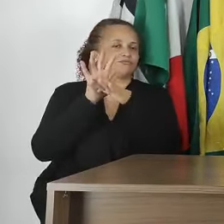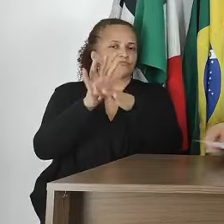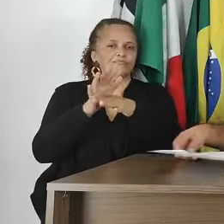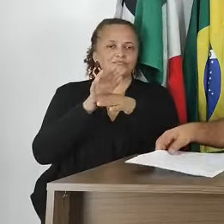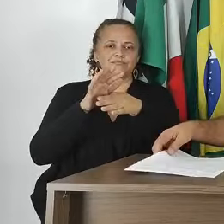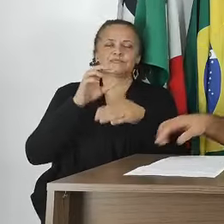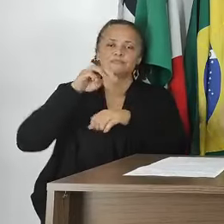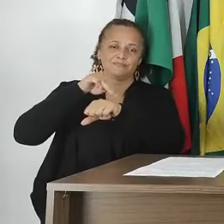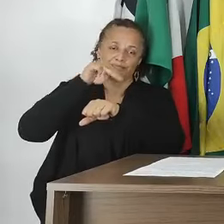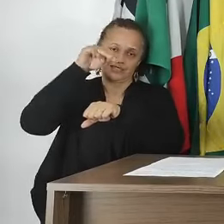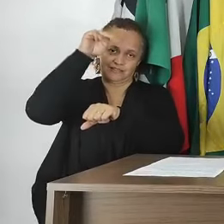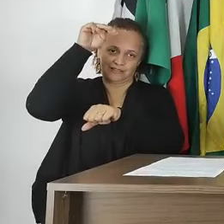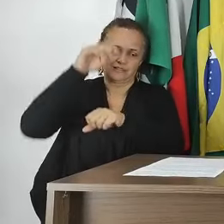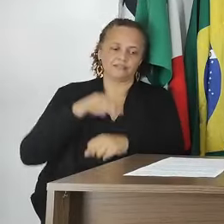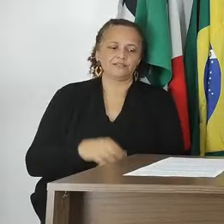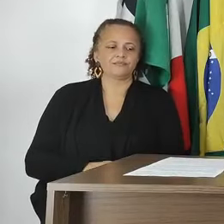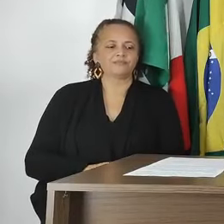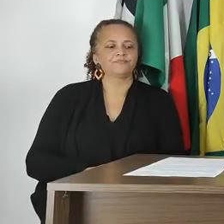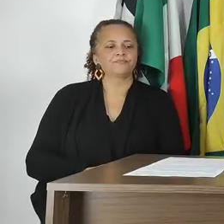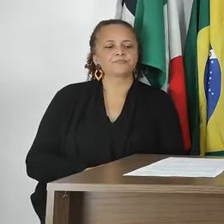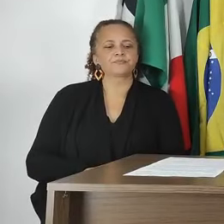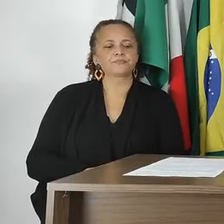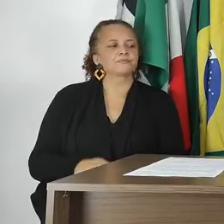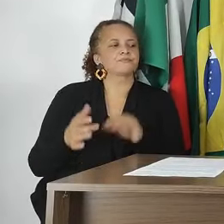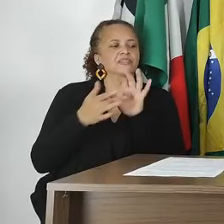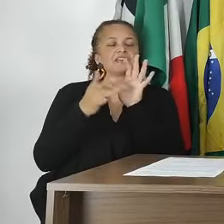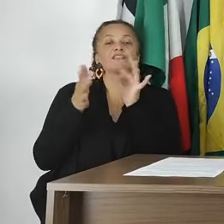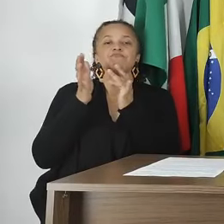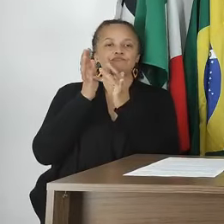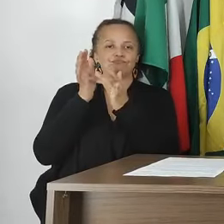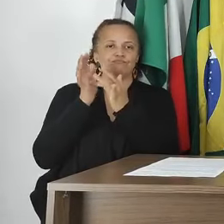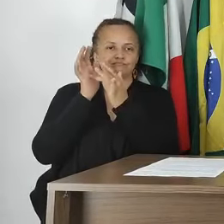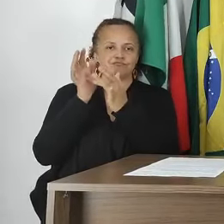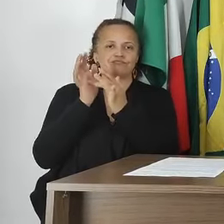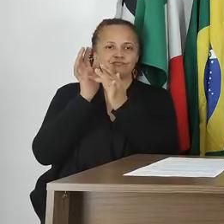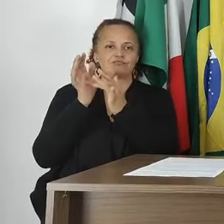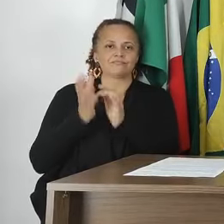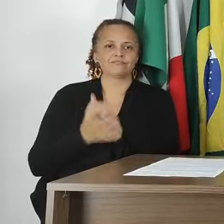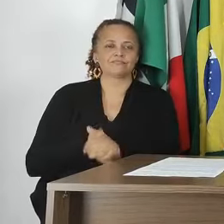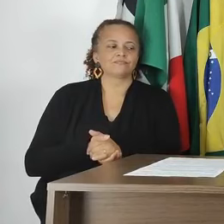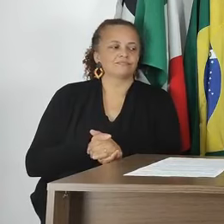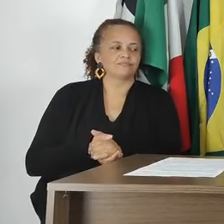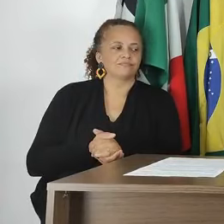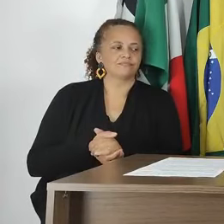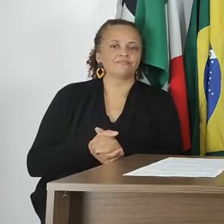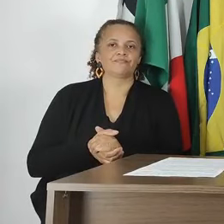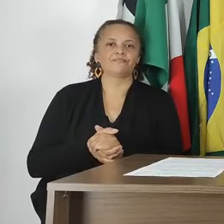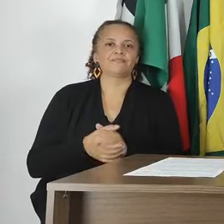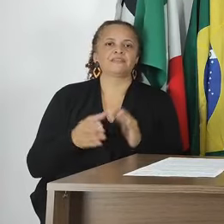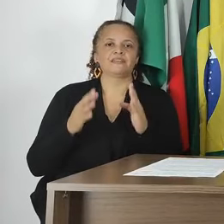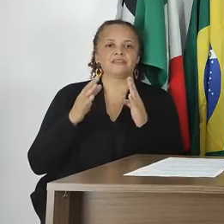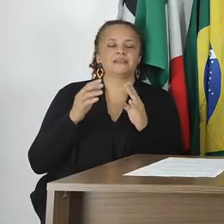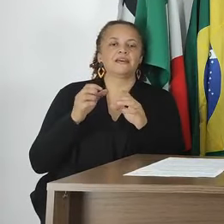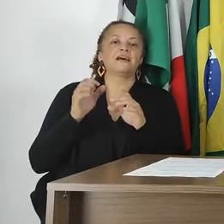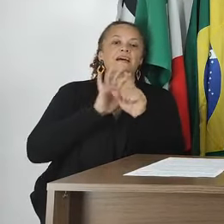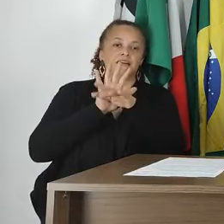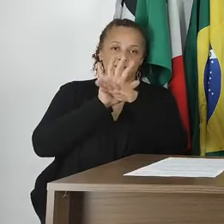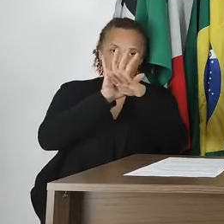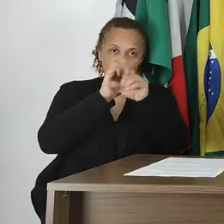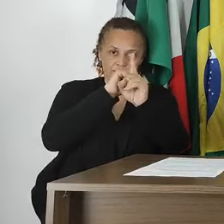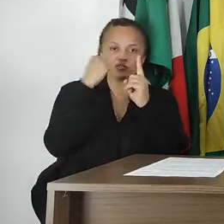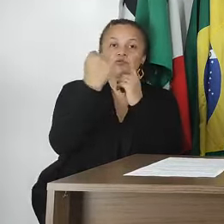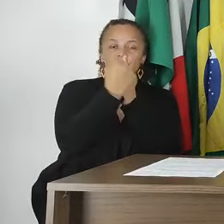chamado. Ou seja, Jesus Cristo, a ação social na igreja é